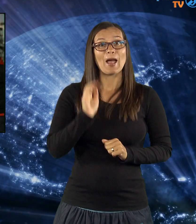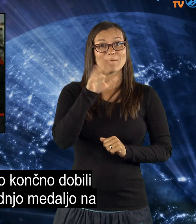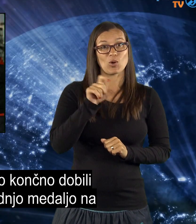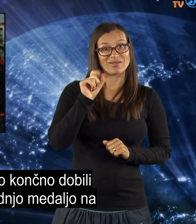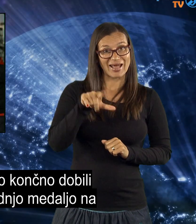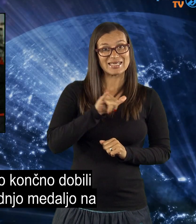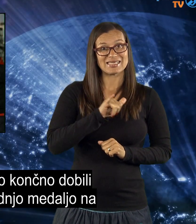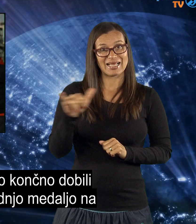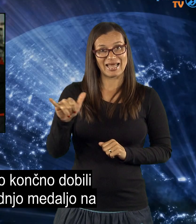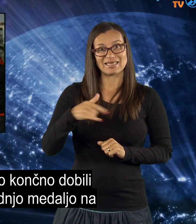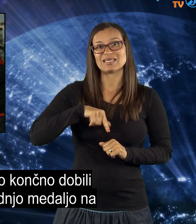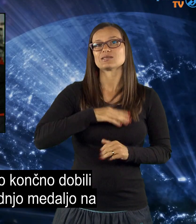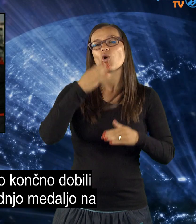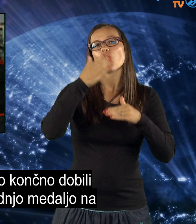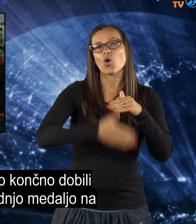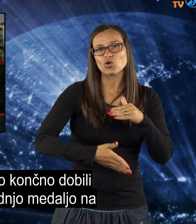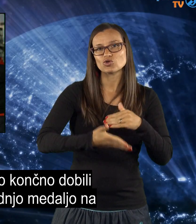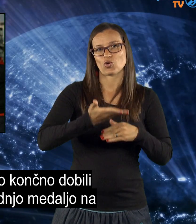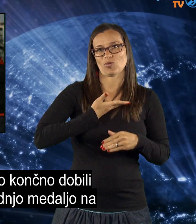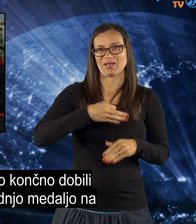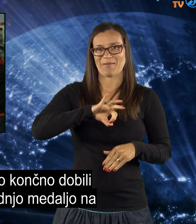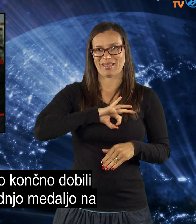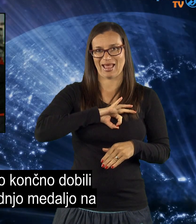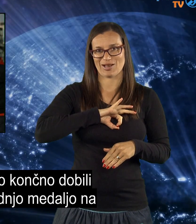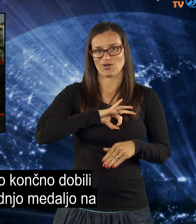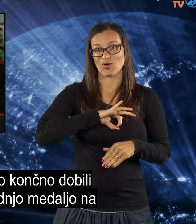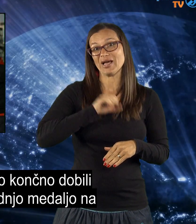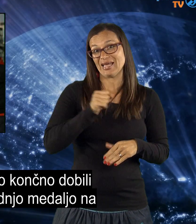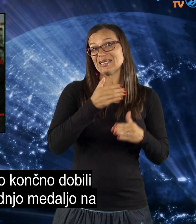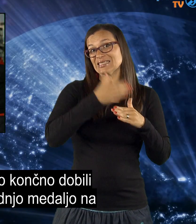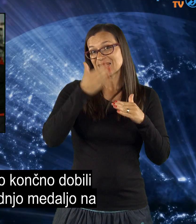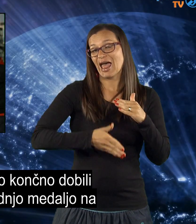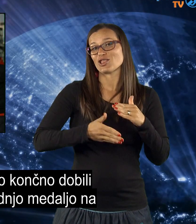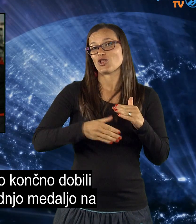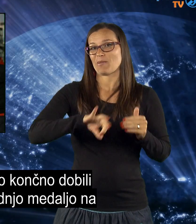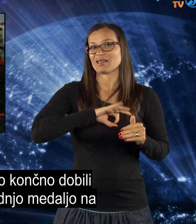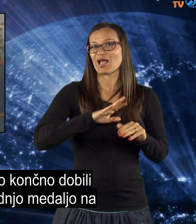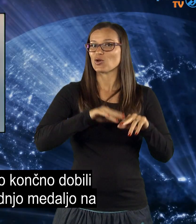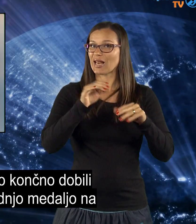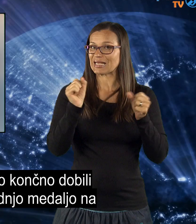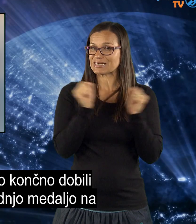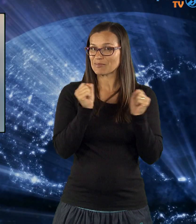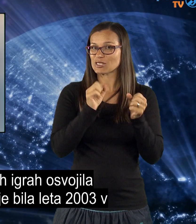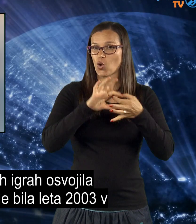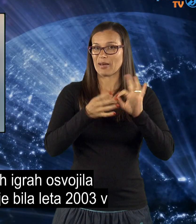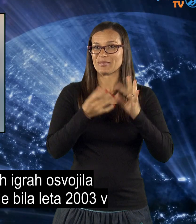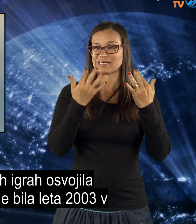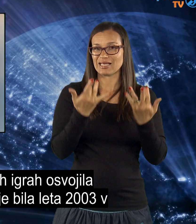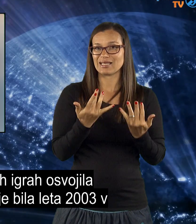Po 12 letih smo končno dobili medaljo, saj je zadnjo medaljo na zimskih olimpijskih igrah osvojila